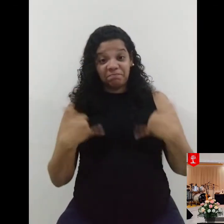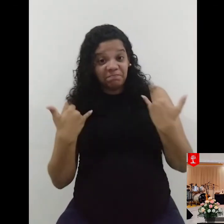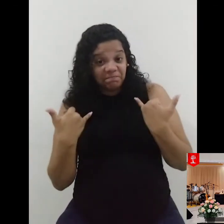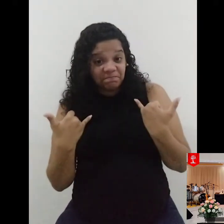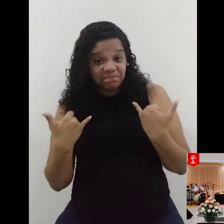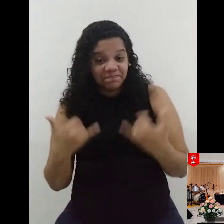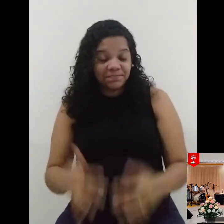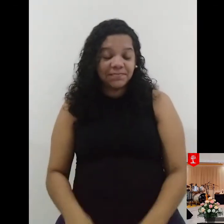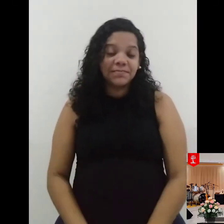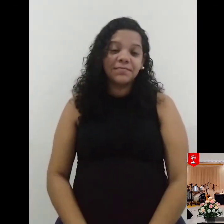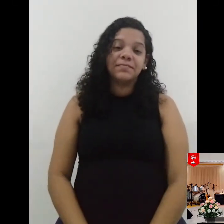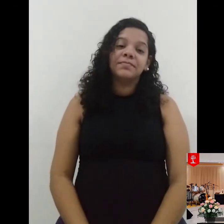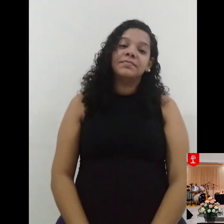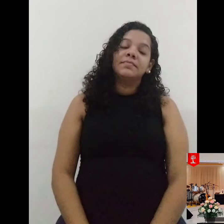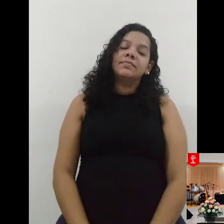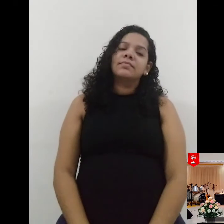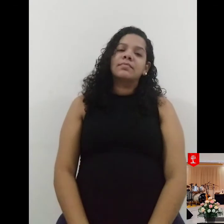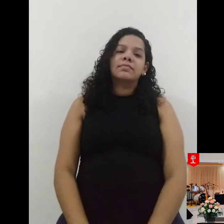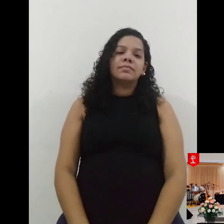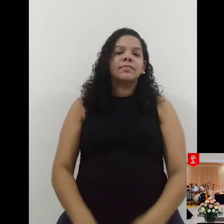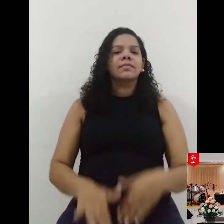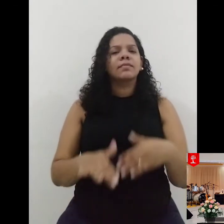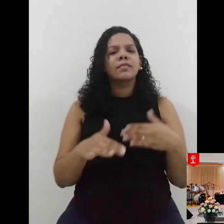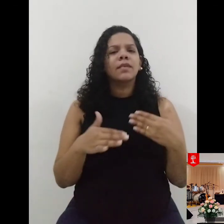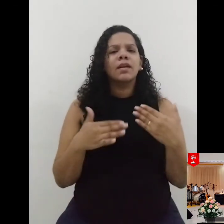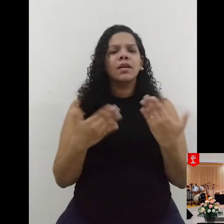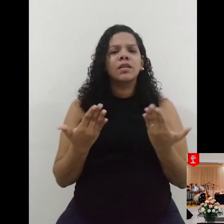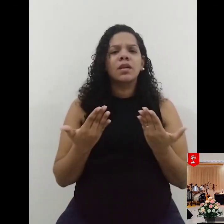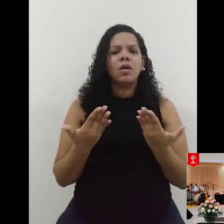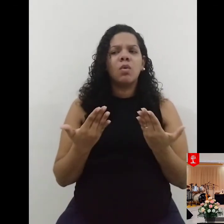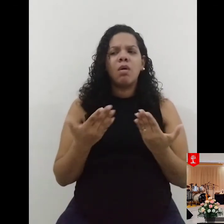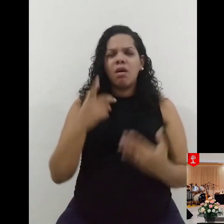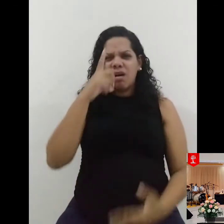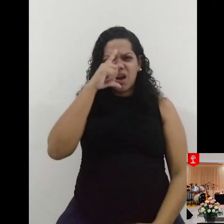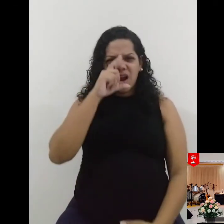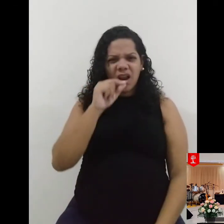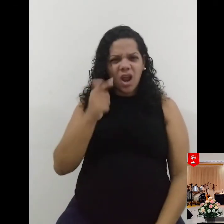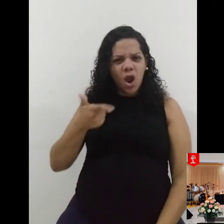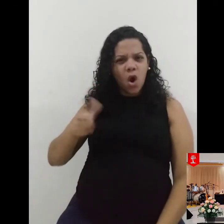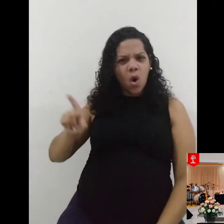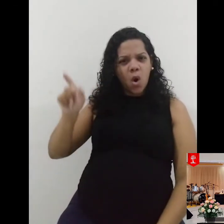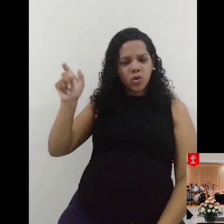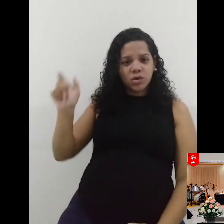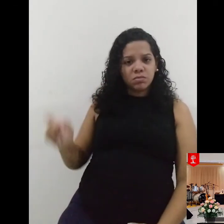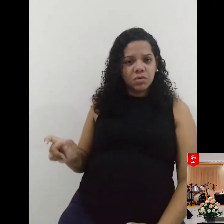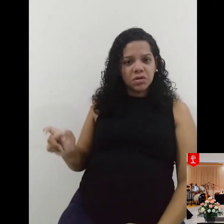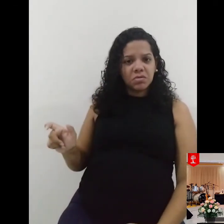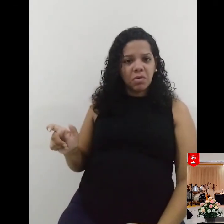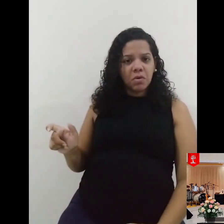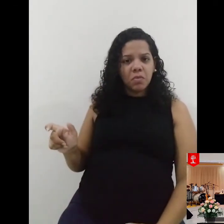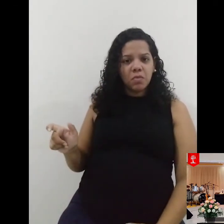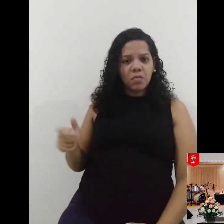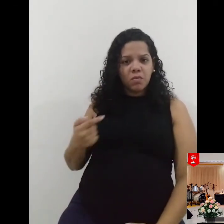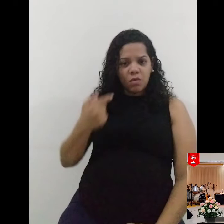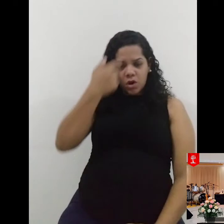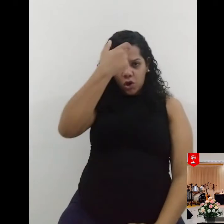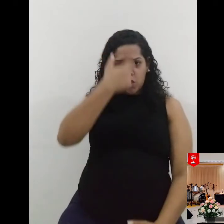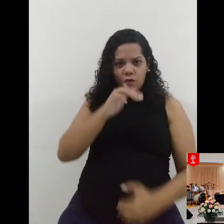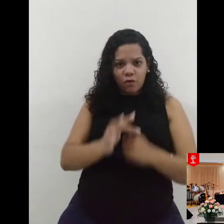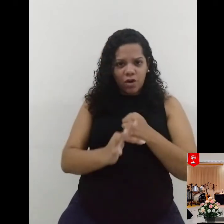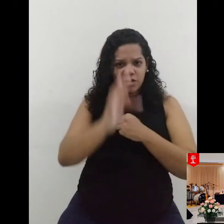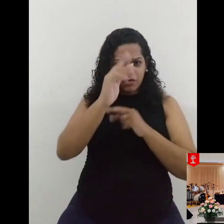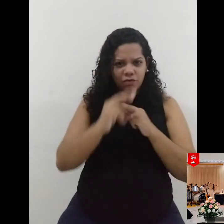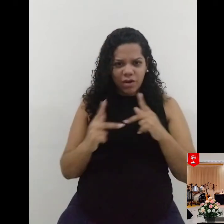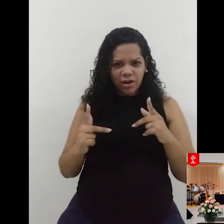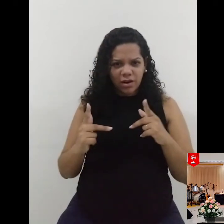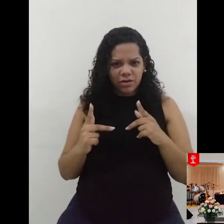os ladrões, não sou como os corruptos, não sou como os adúlteros. E aí,